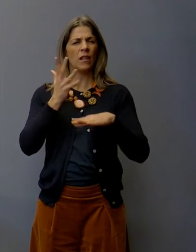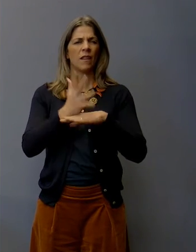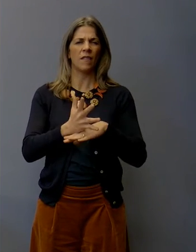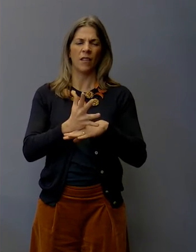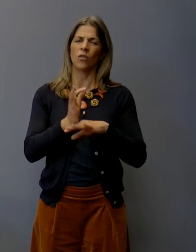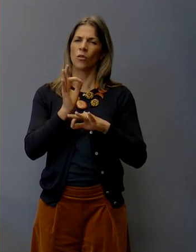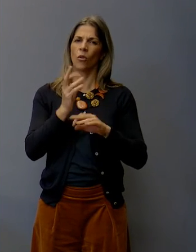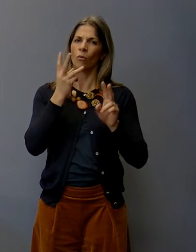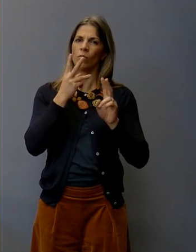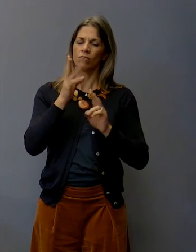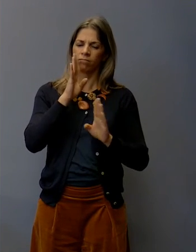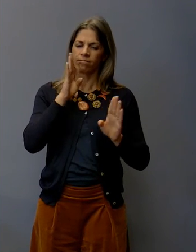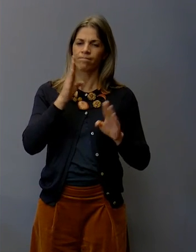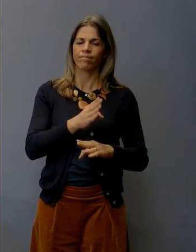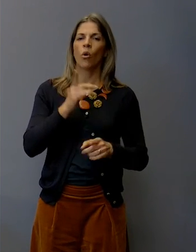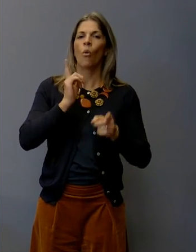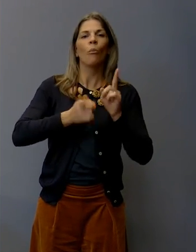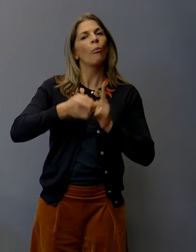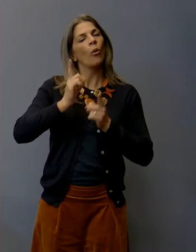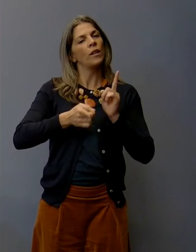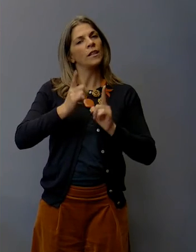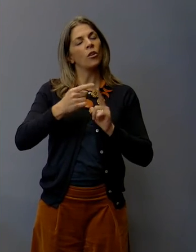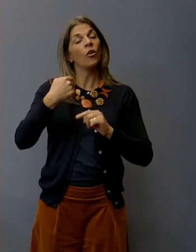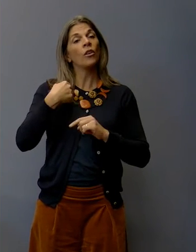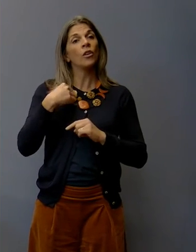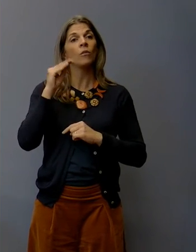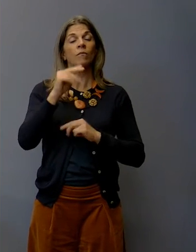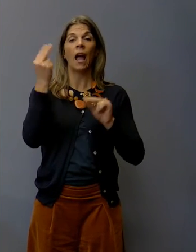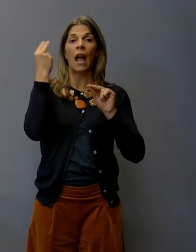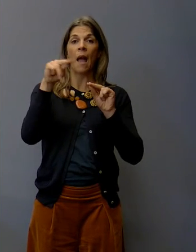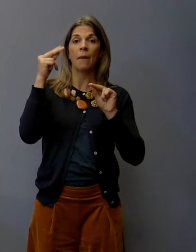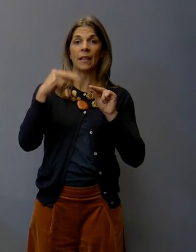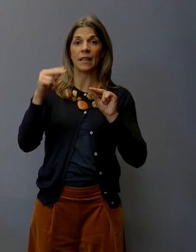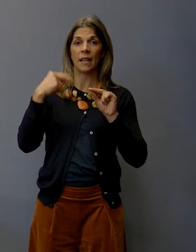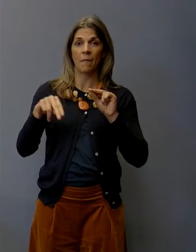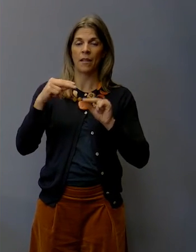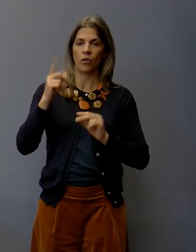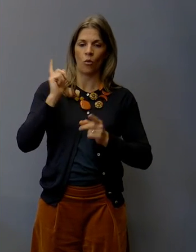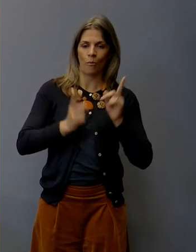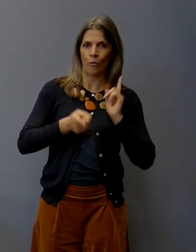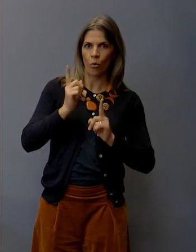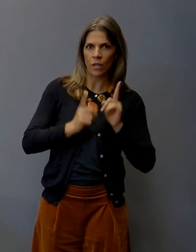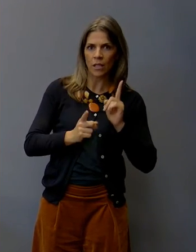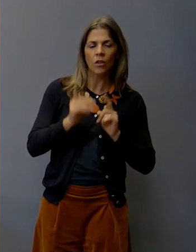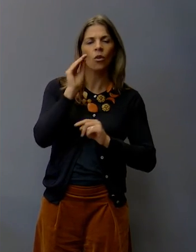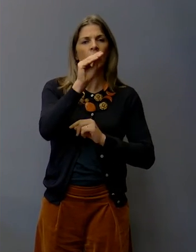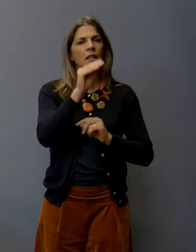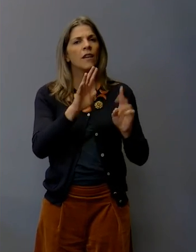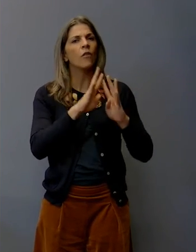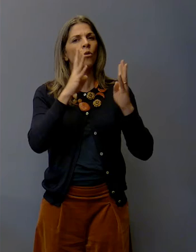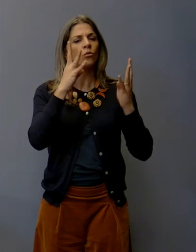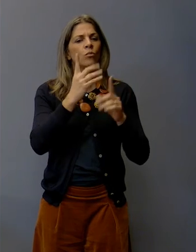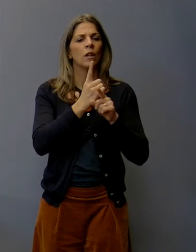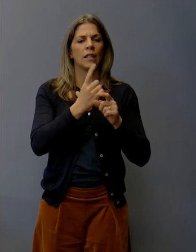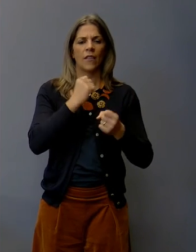emendamenti più politici e che chiedevano la giunta di fare degli atti insieme coraggiosi da una parte dall'altra